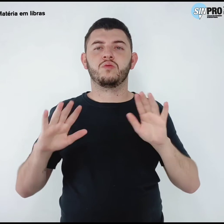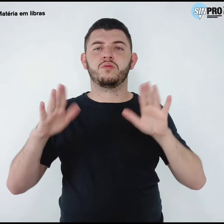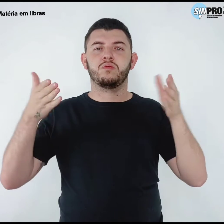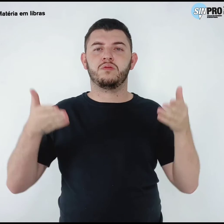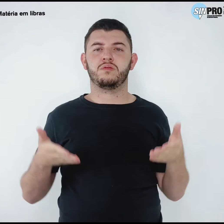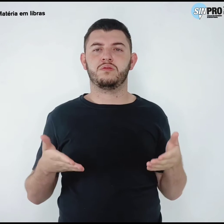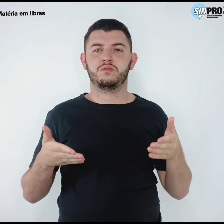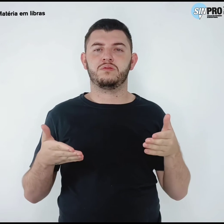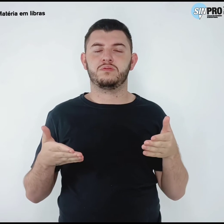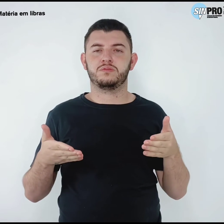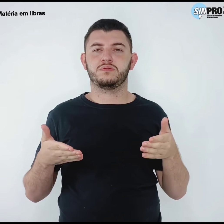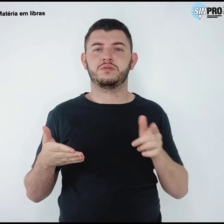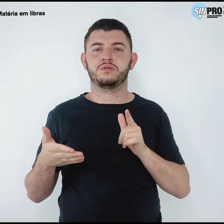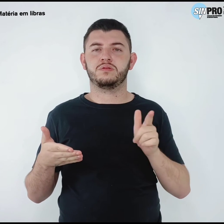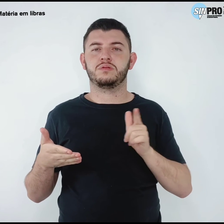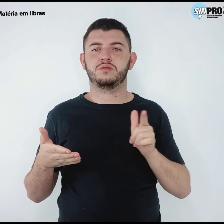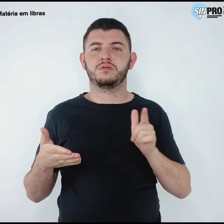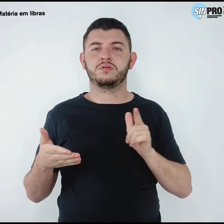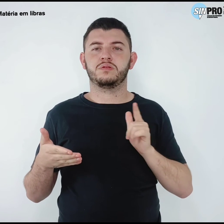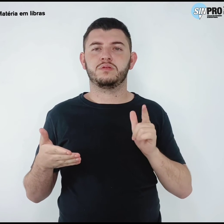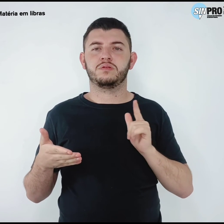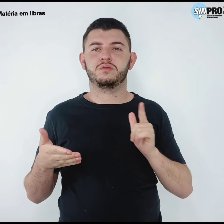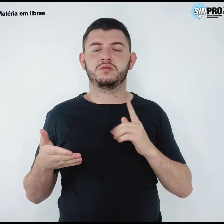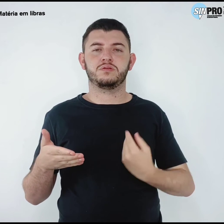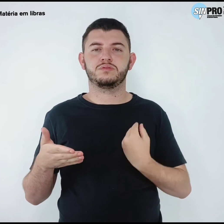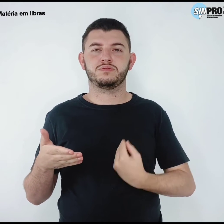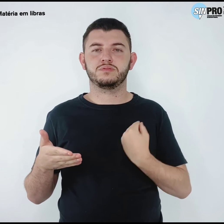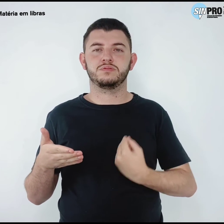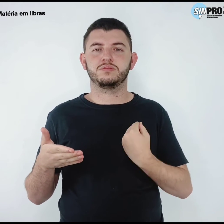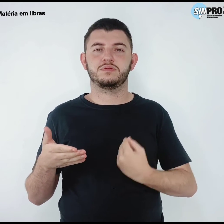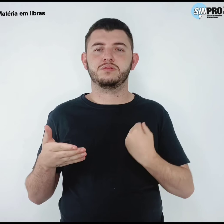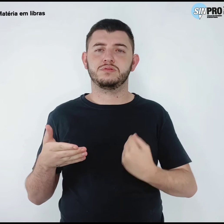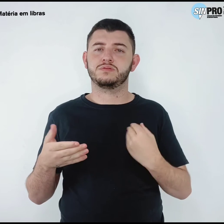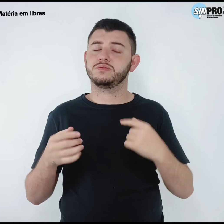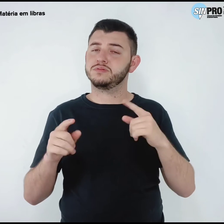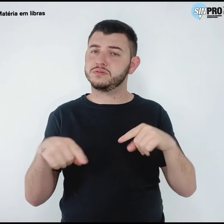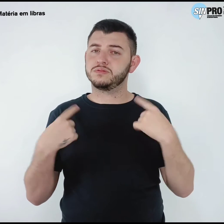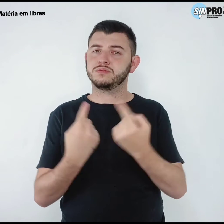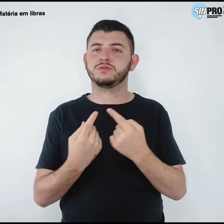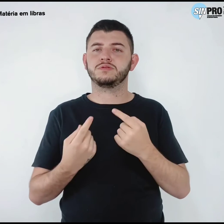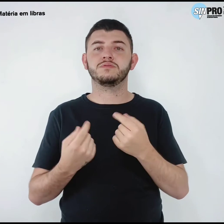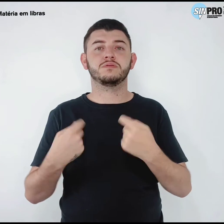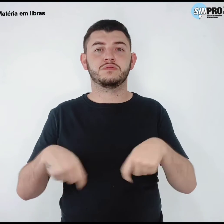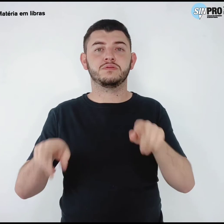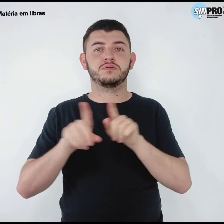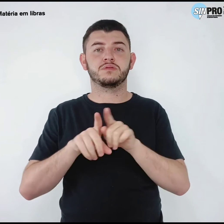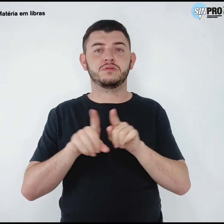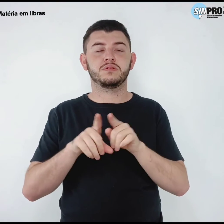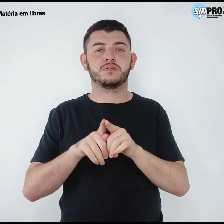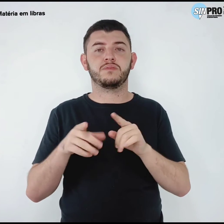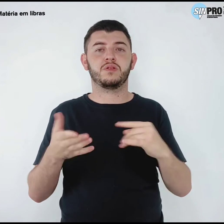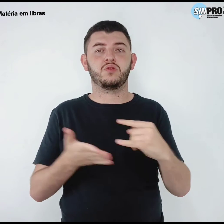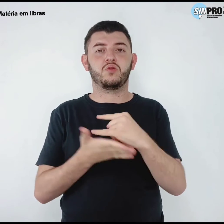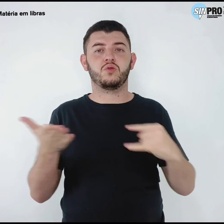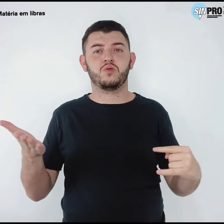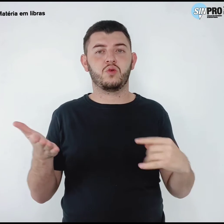os participantes que estiveram presentes na coletiva sejam inseridos no